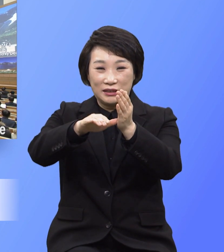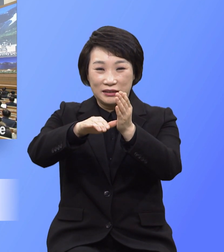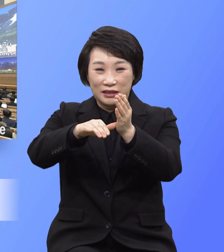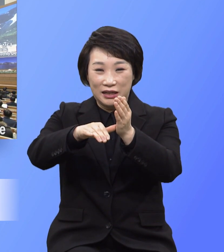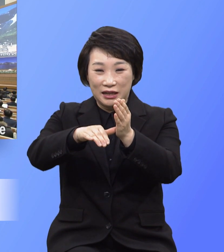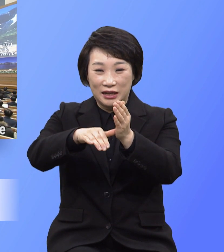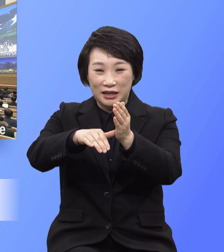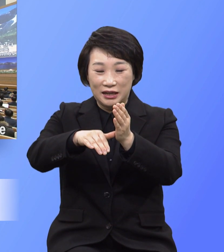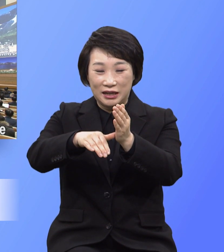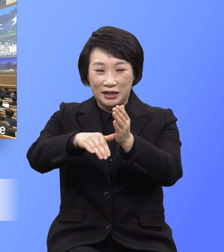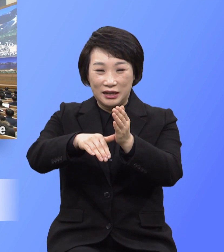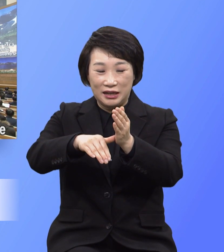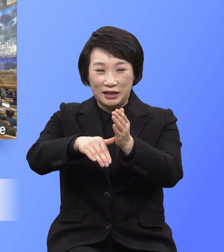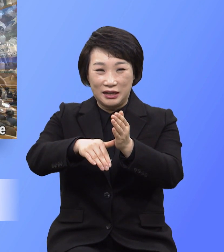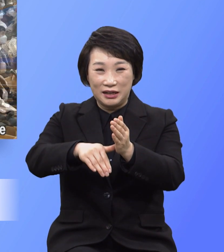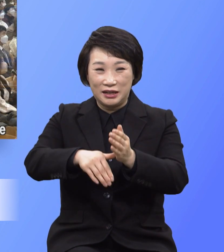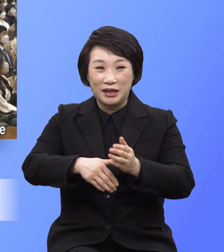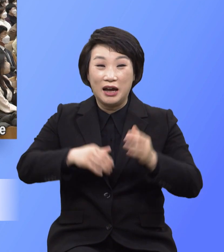드리네.